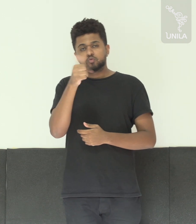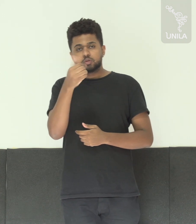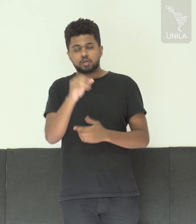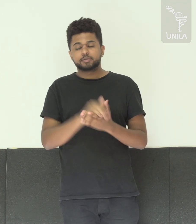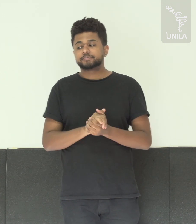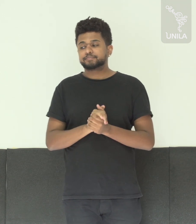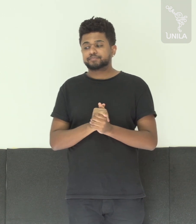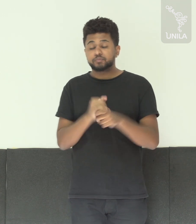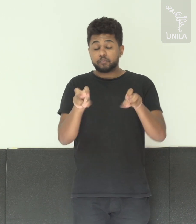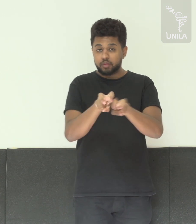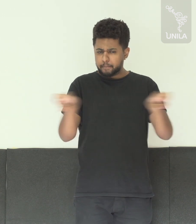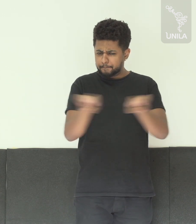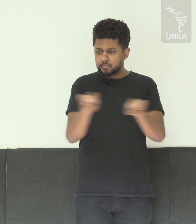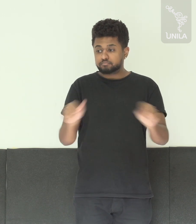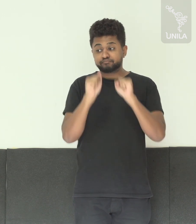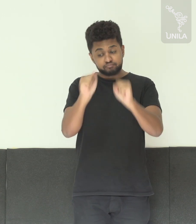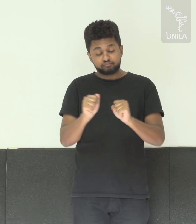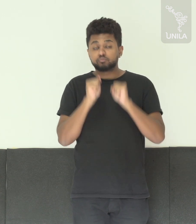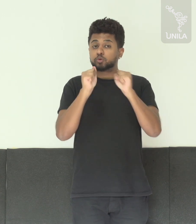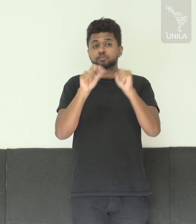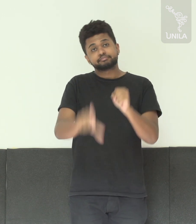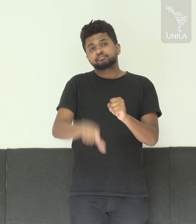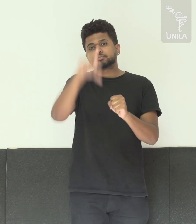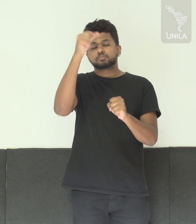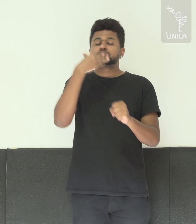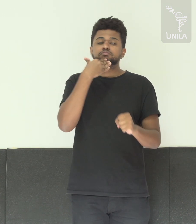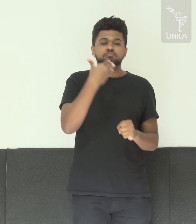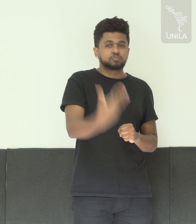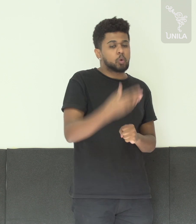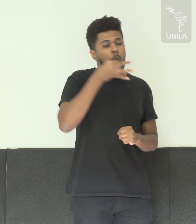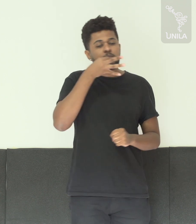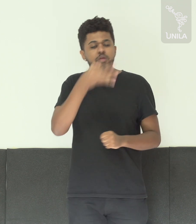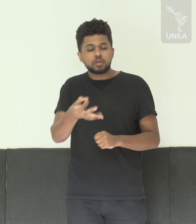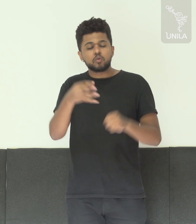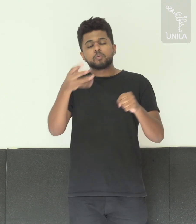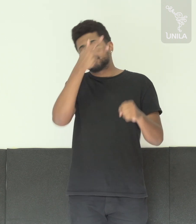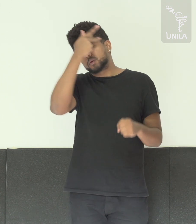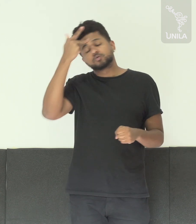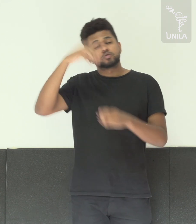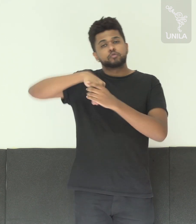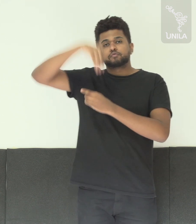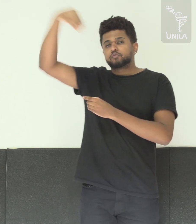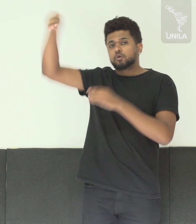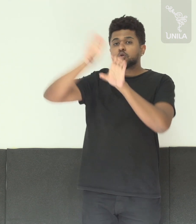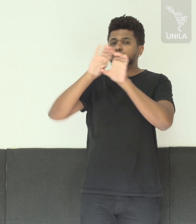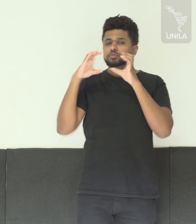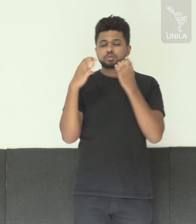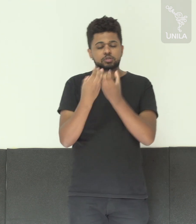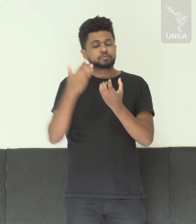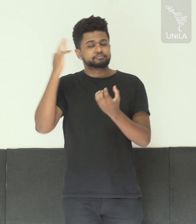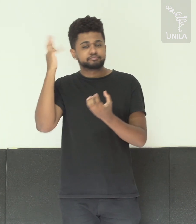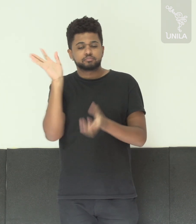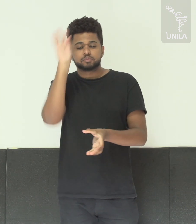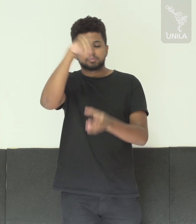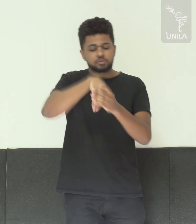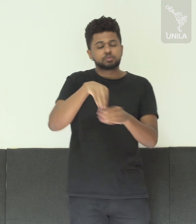7.3.6.10 As bancas poderão, a seu critério, solicitar opinião de membros externos, da comunidade acadêmica